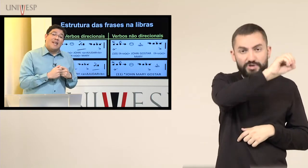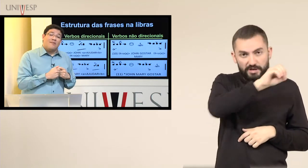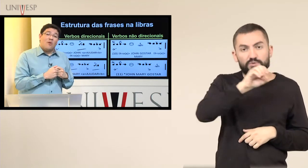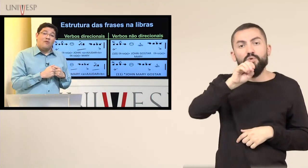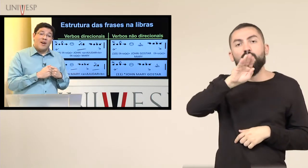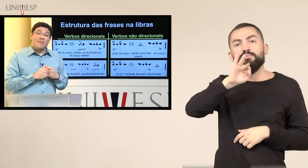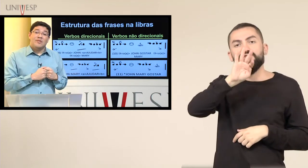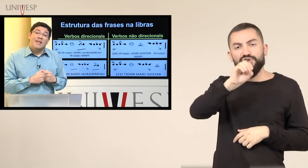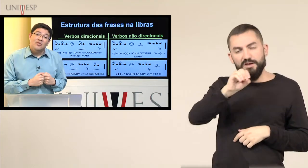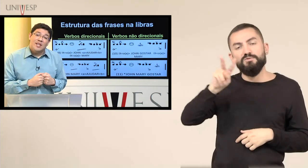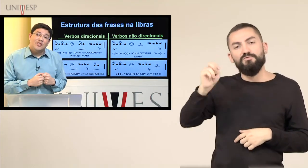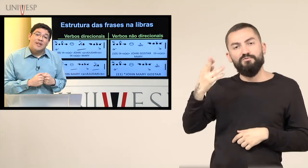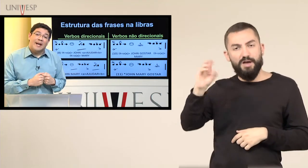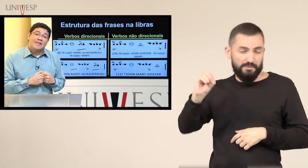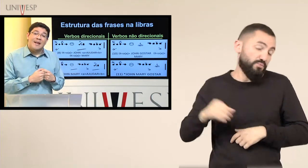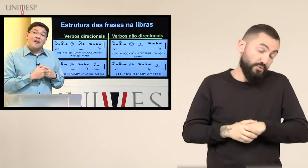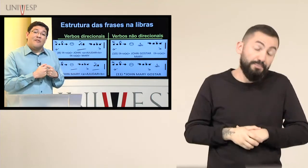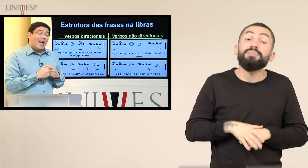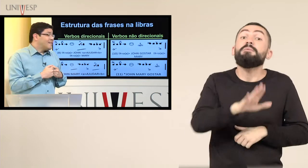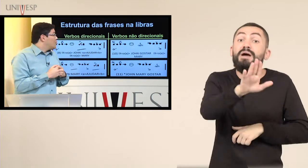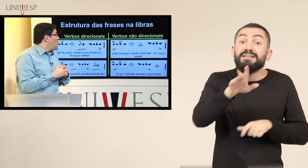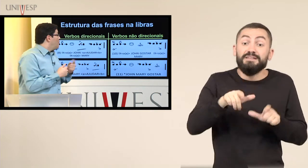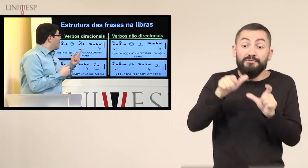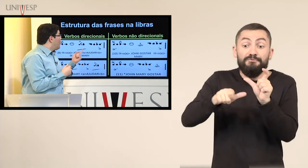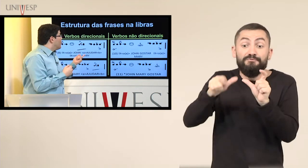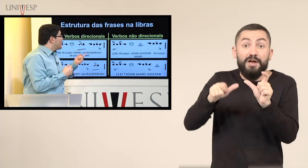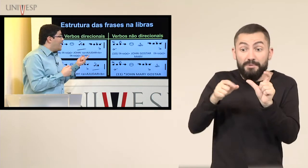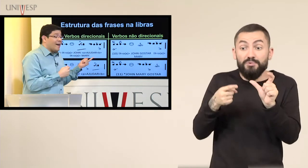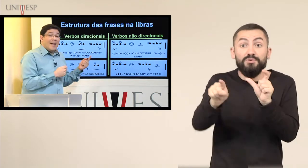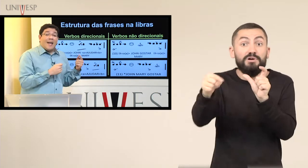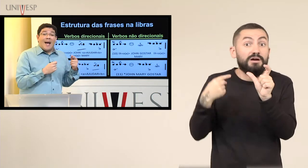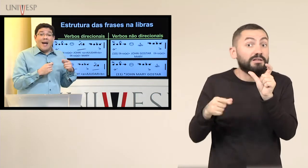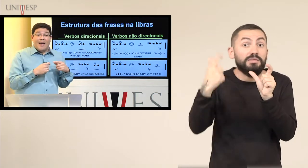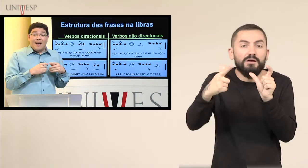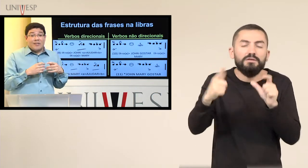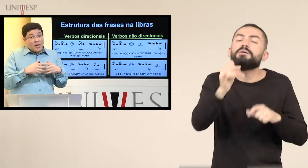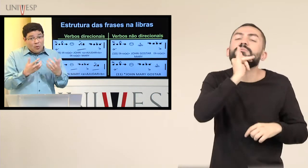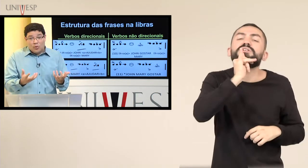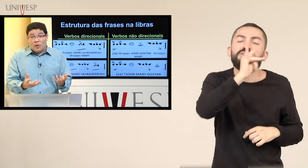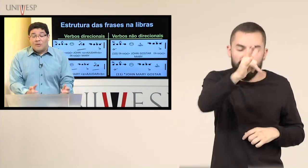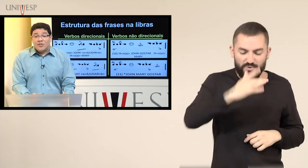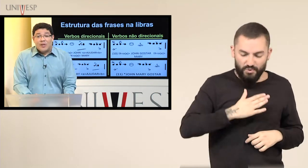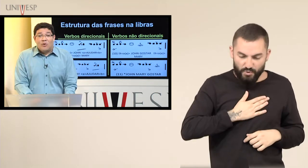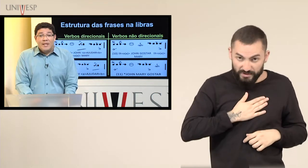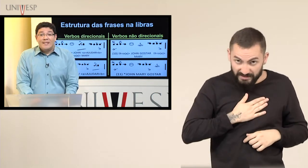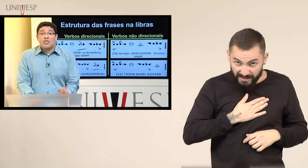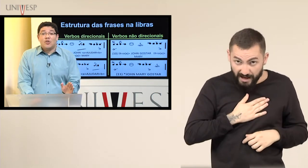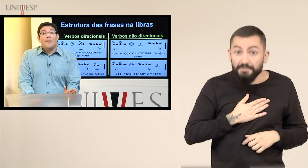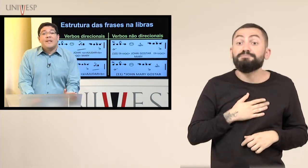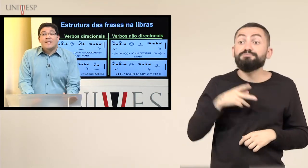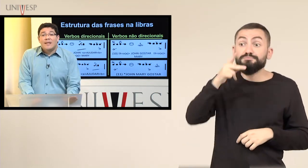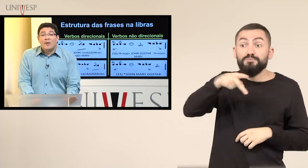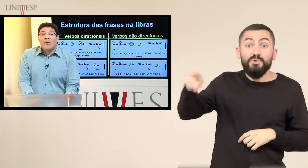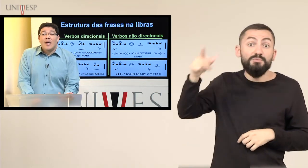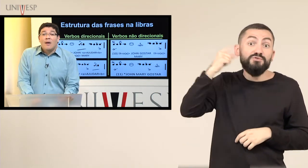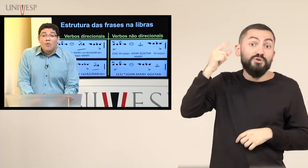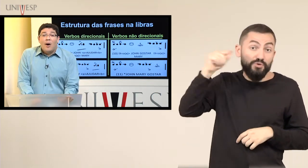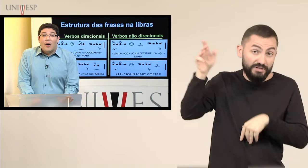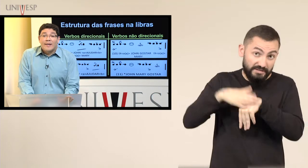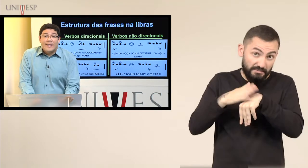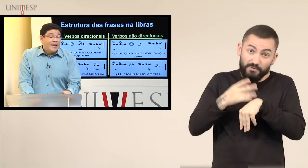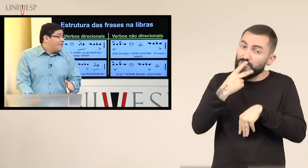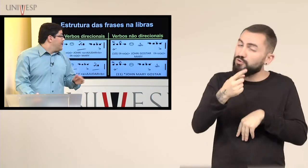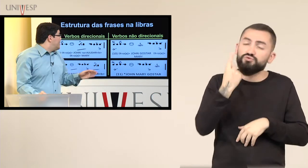se observa com verbos não direcionais. Frases com o verbo gostar, de acordo com a professora Ronice, só apresentam